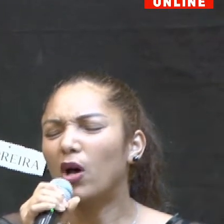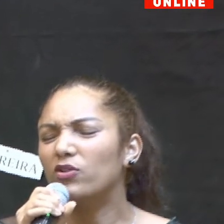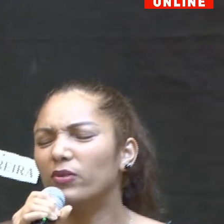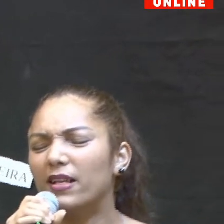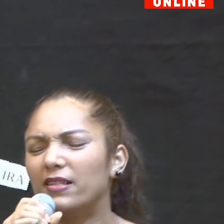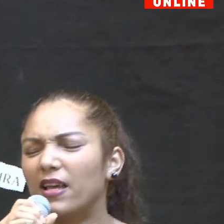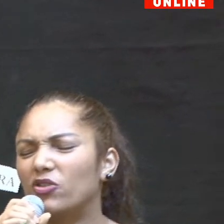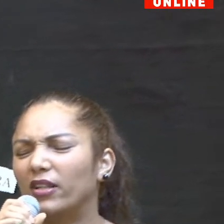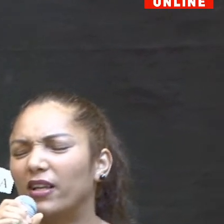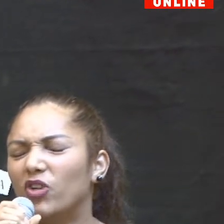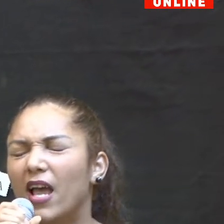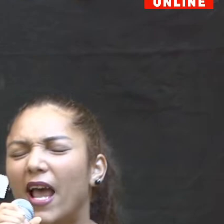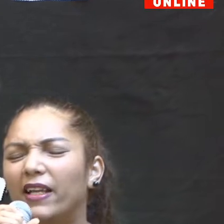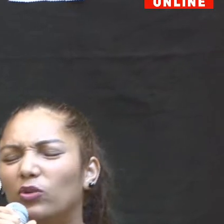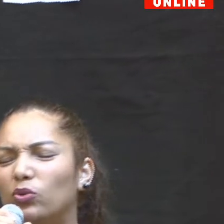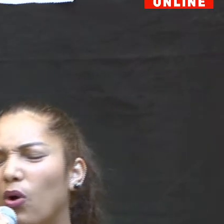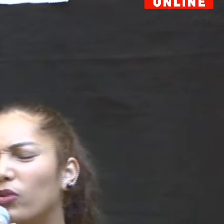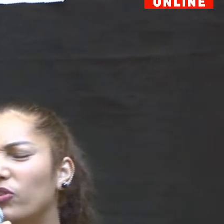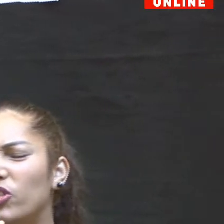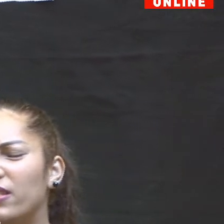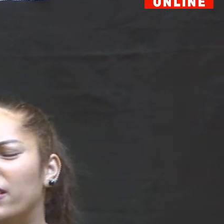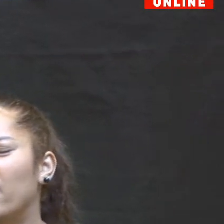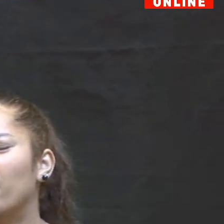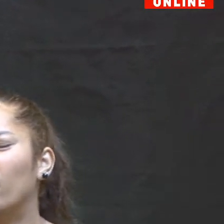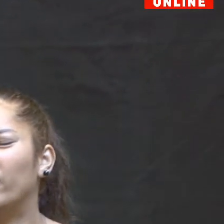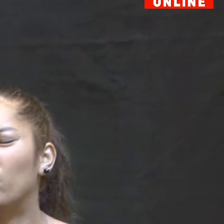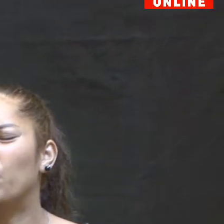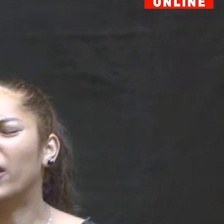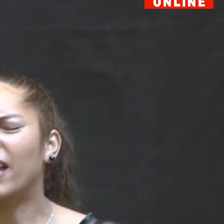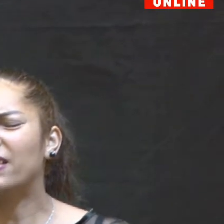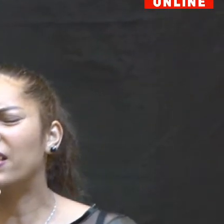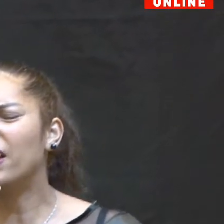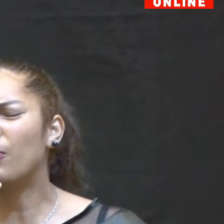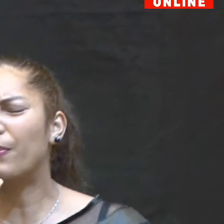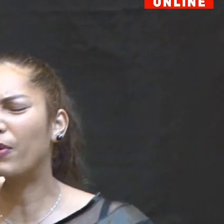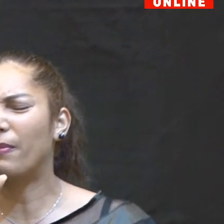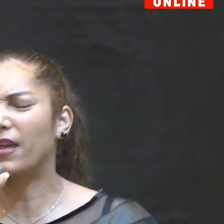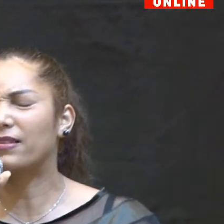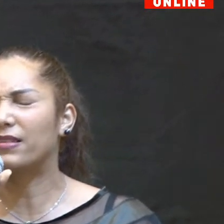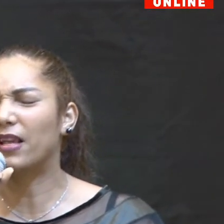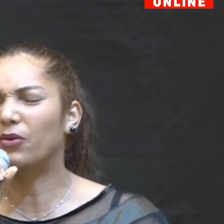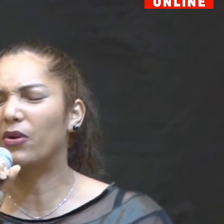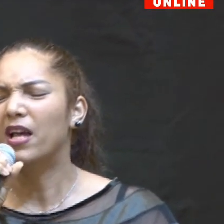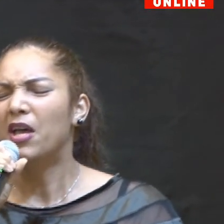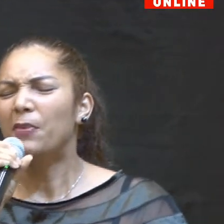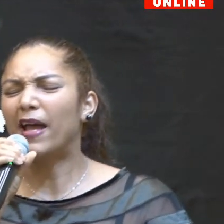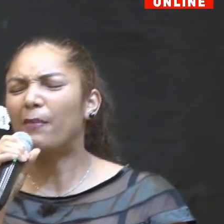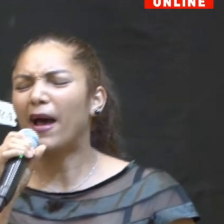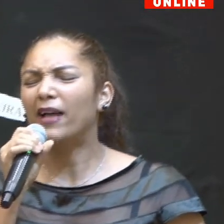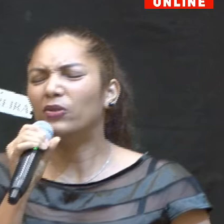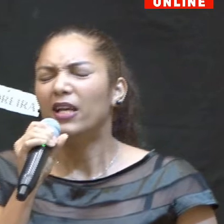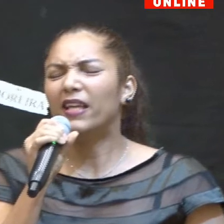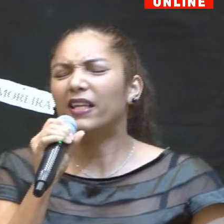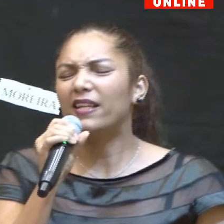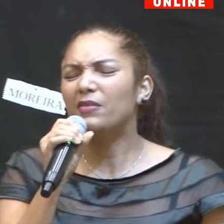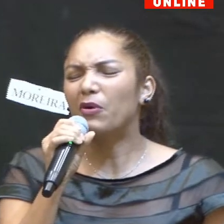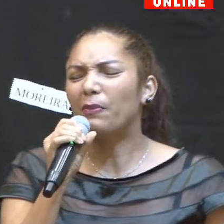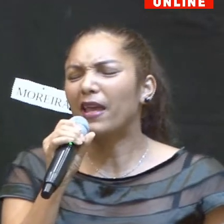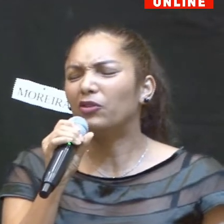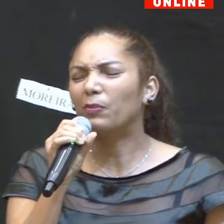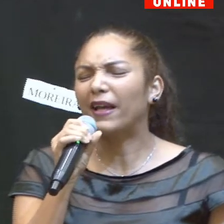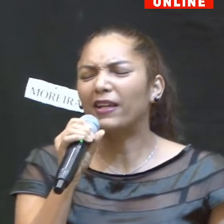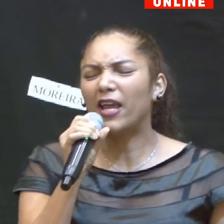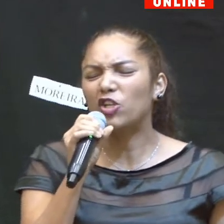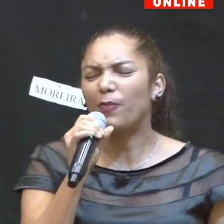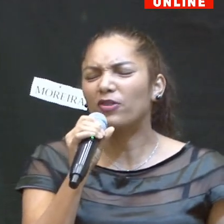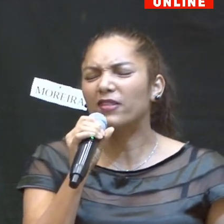que o nosso desejo, ó Deus, é que todos te sirvam, ó Deus, porque assim é uma promessa, Senhor. Pai amado, e que nesse